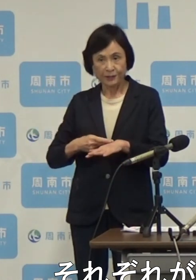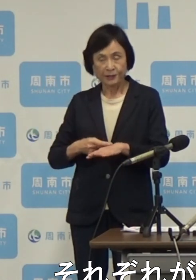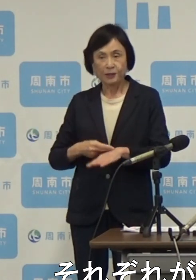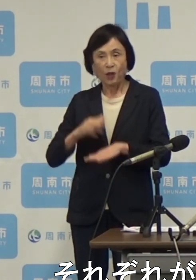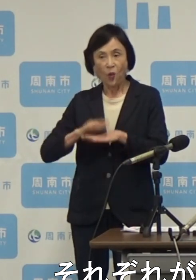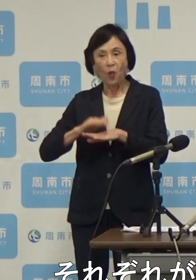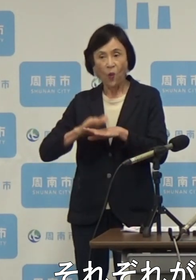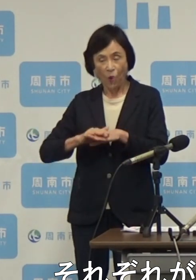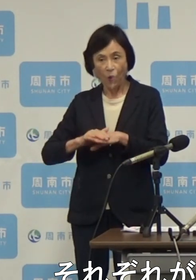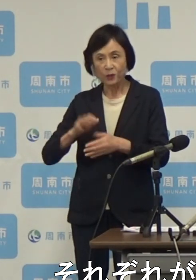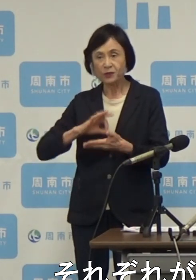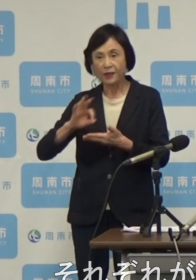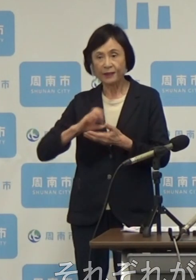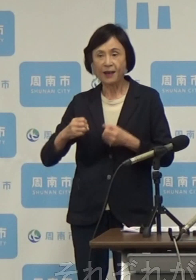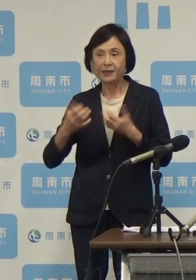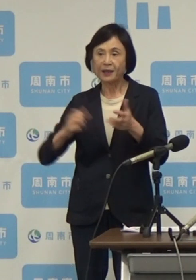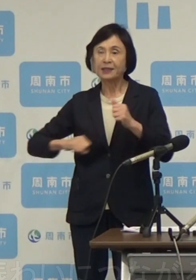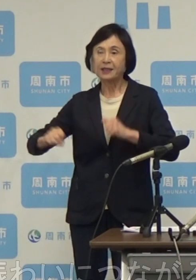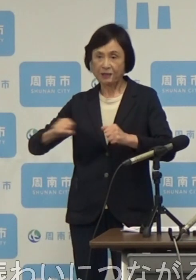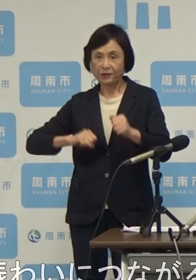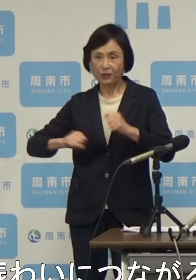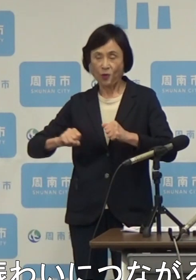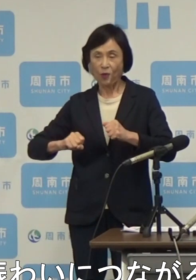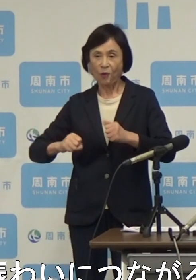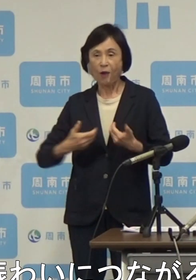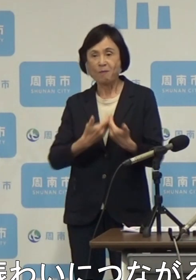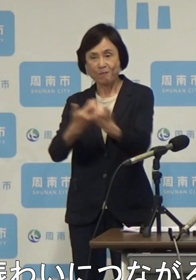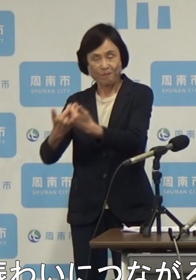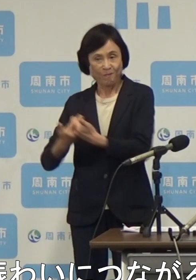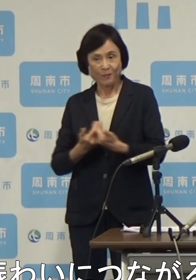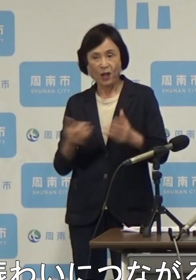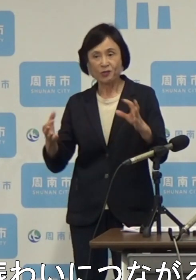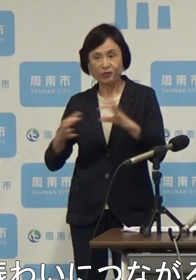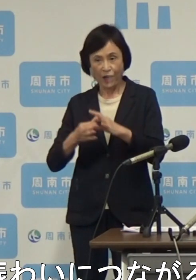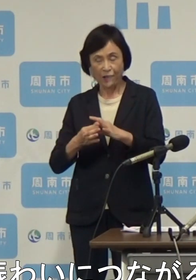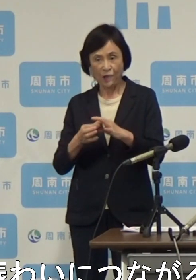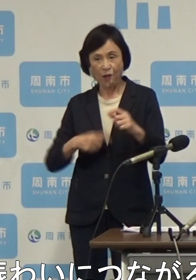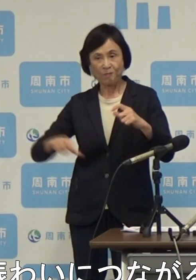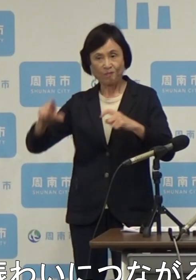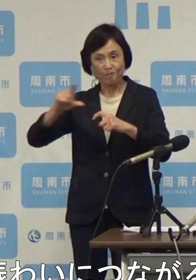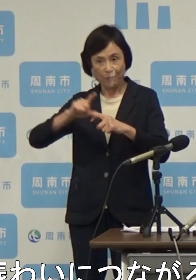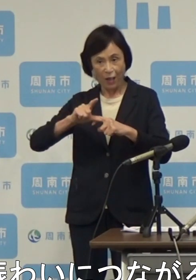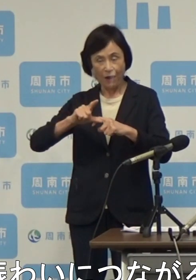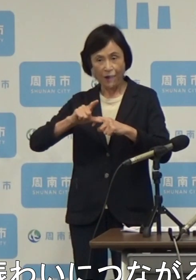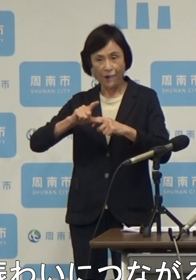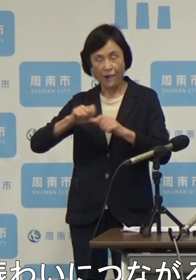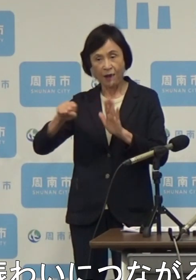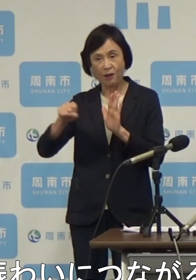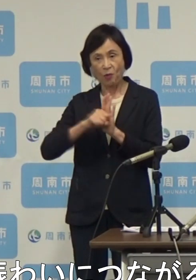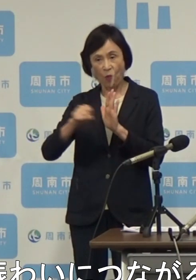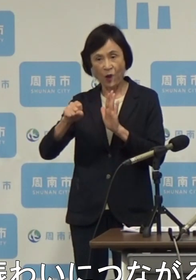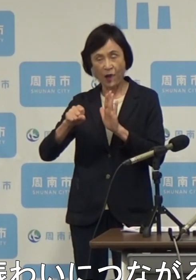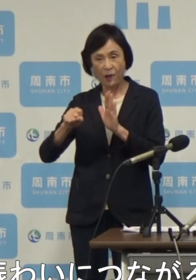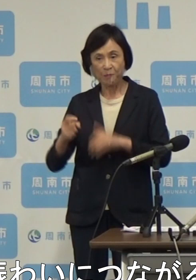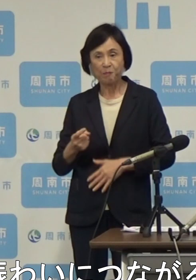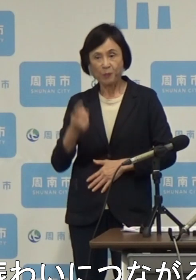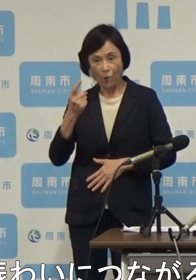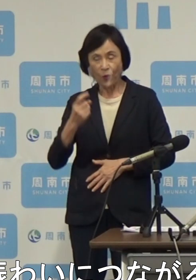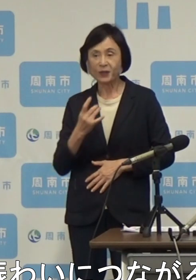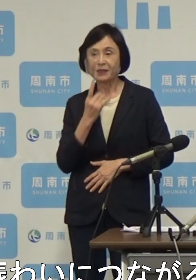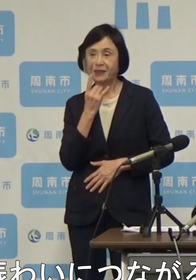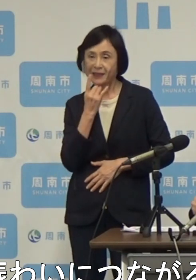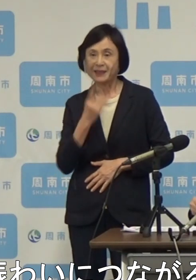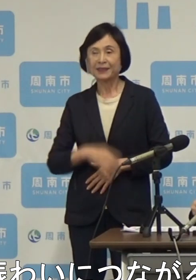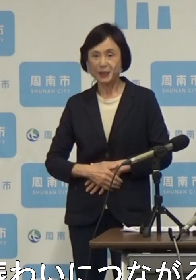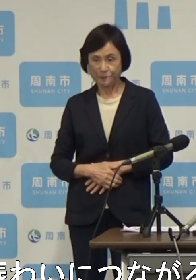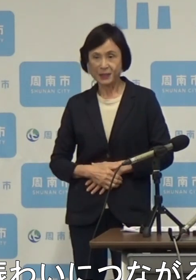した新たな活動など、にぎわいにつながるさらなる競争や相乗効果が生まれることを